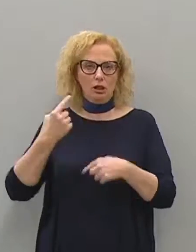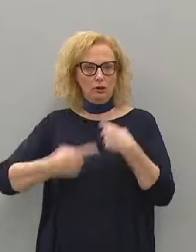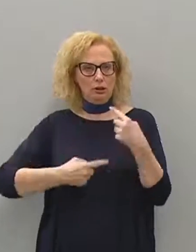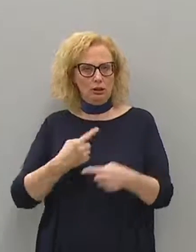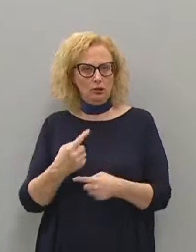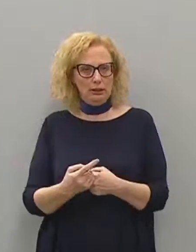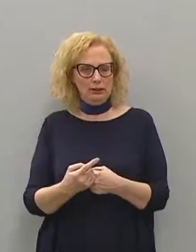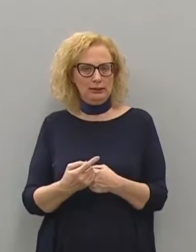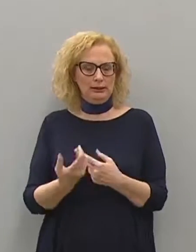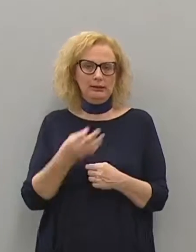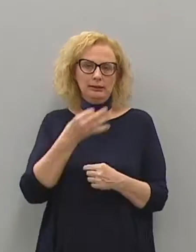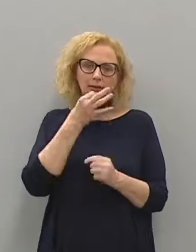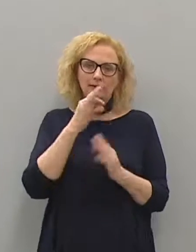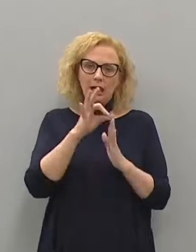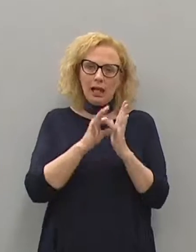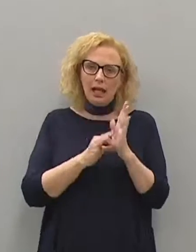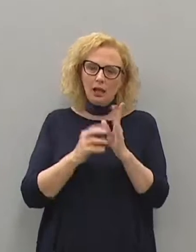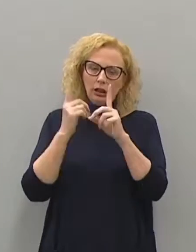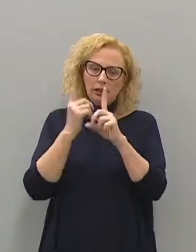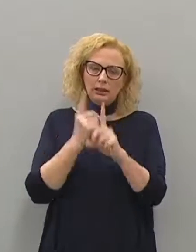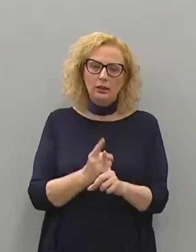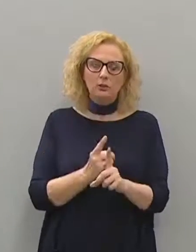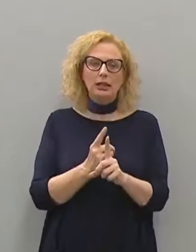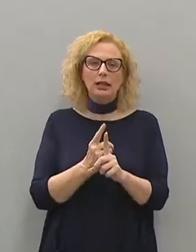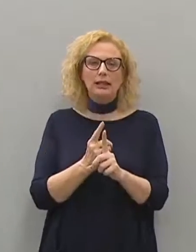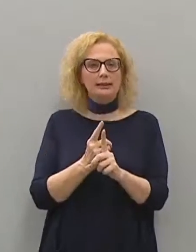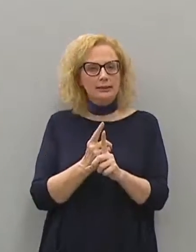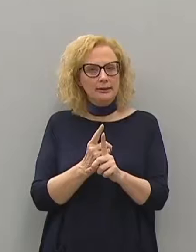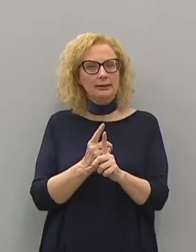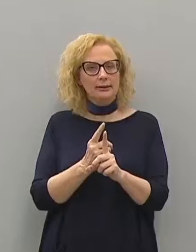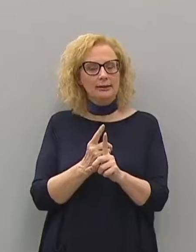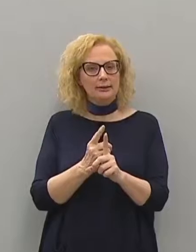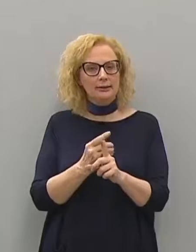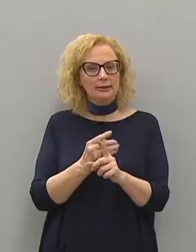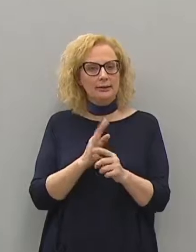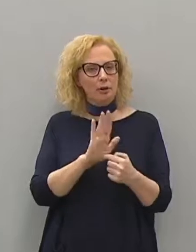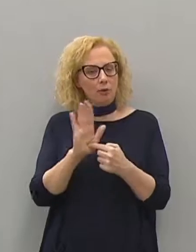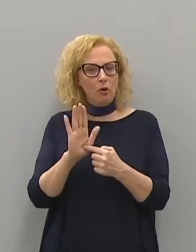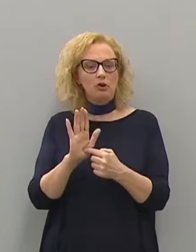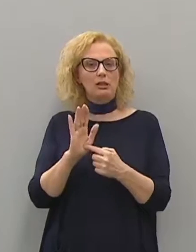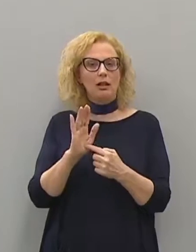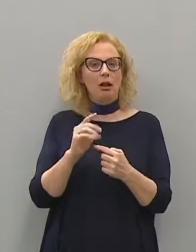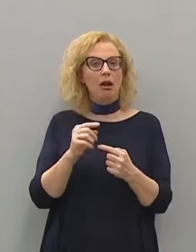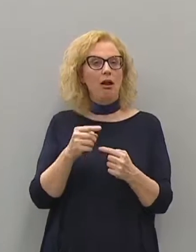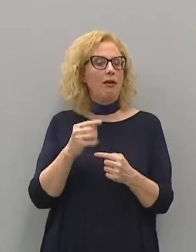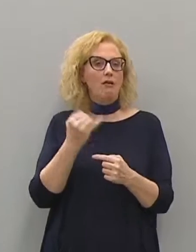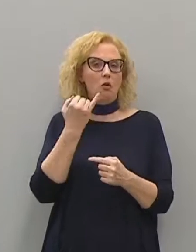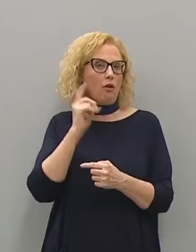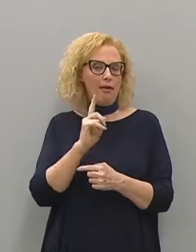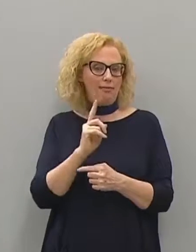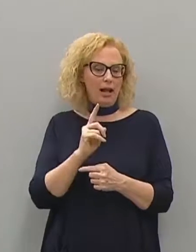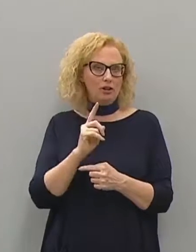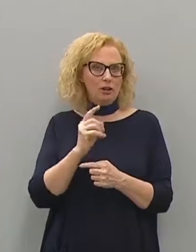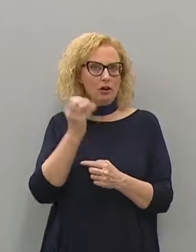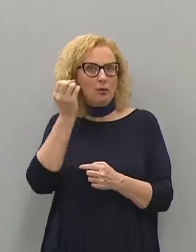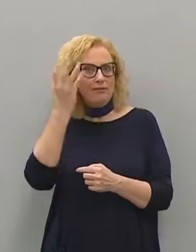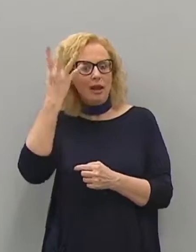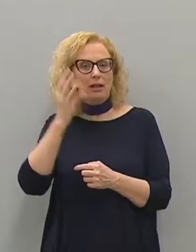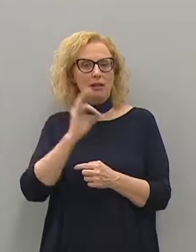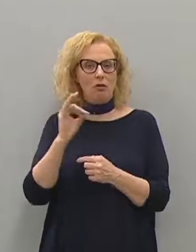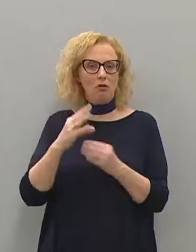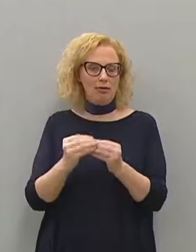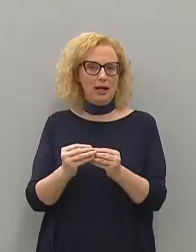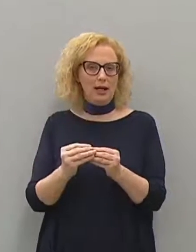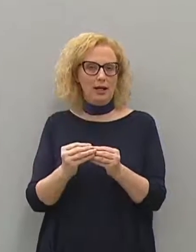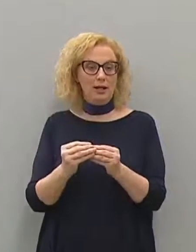diciamo da seguire si dimostra che non è facile averle e non è facile inventarle occorre